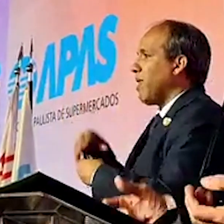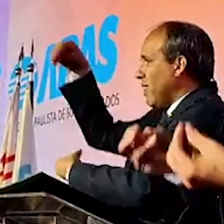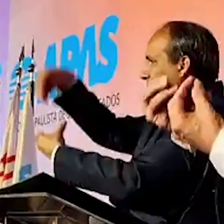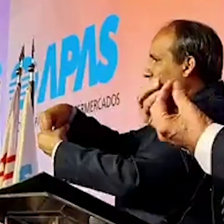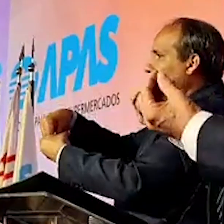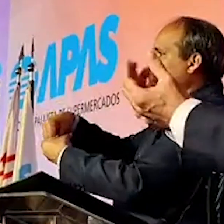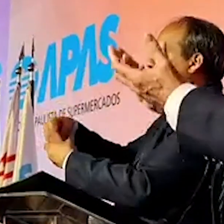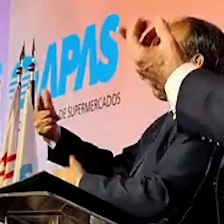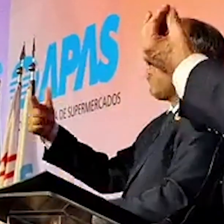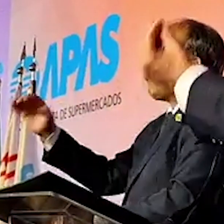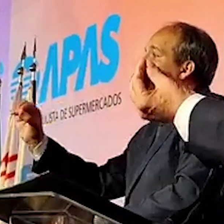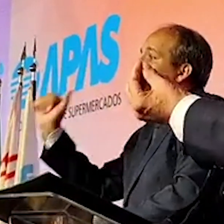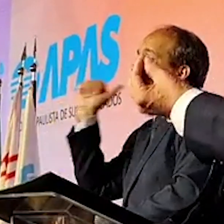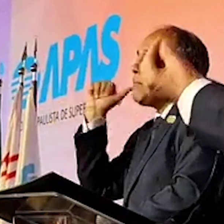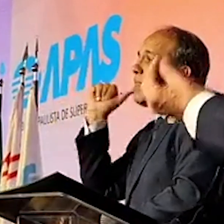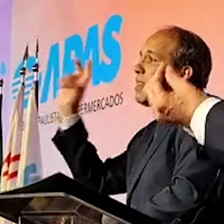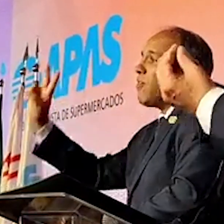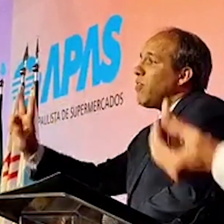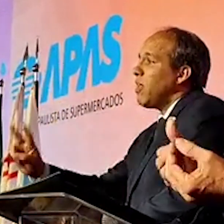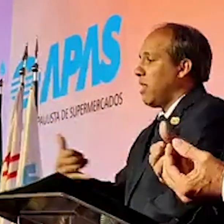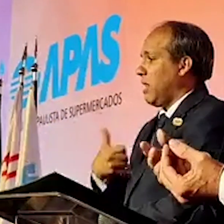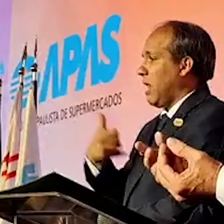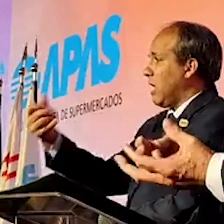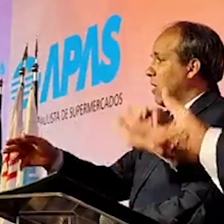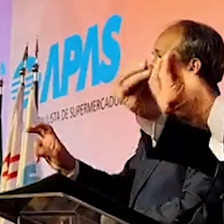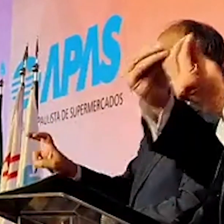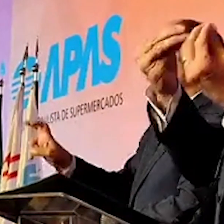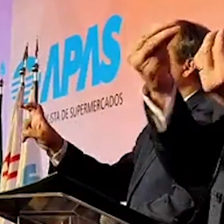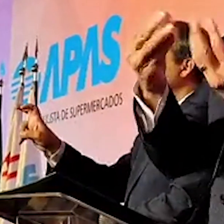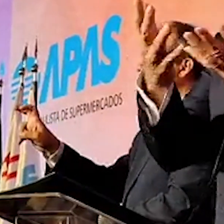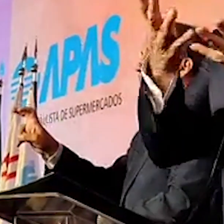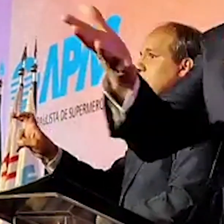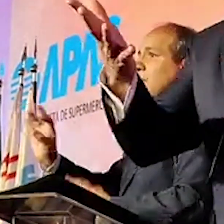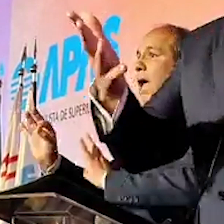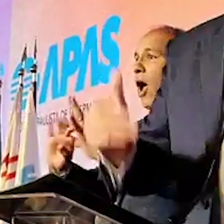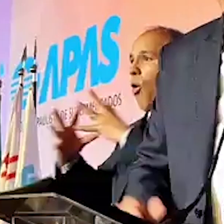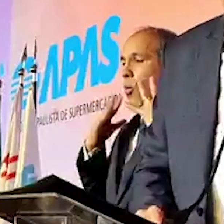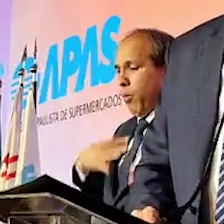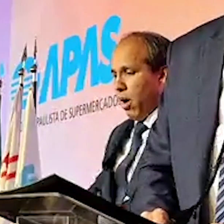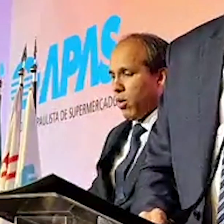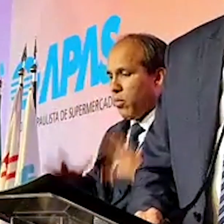dentro. Meninas bonitas, de 14, 15 anos. Se arrumando